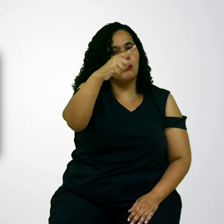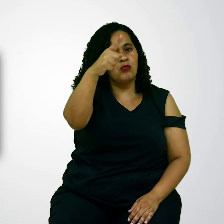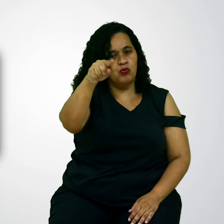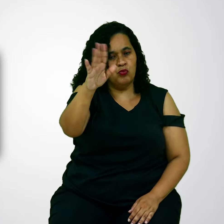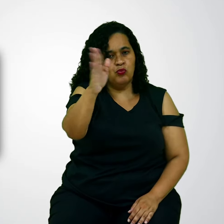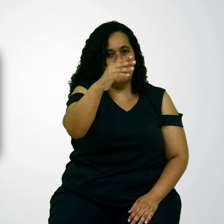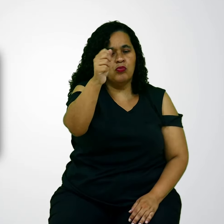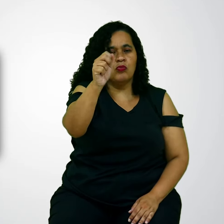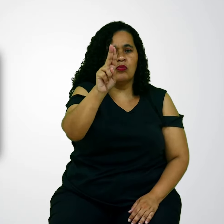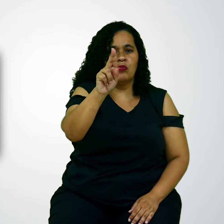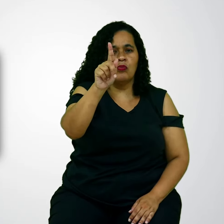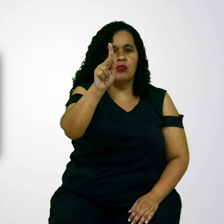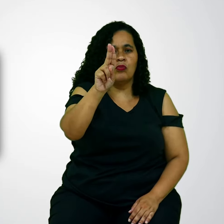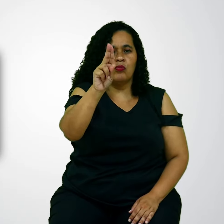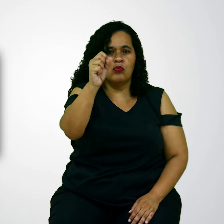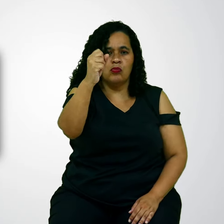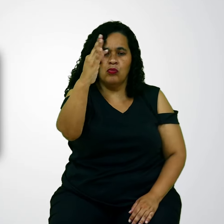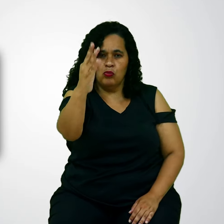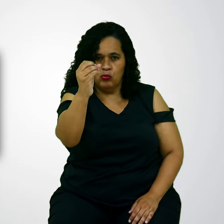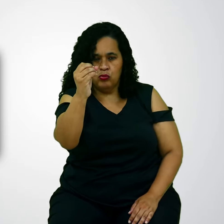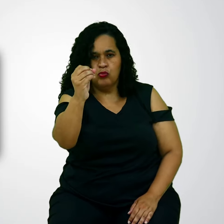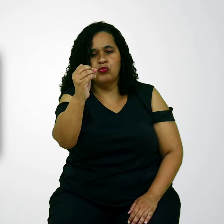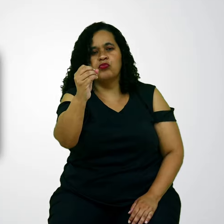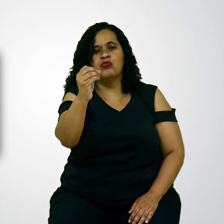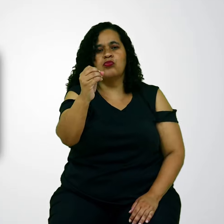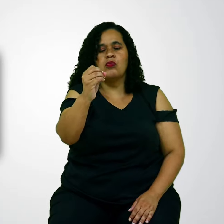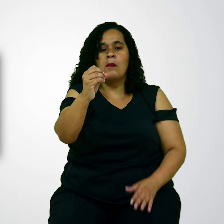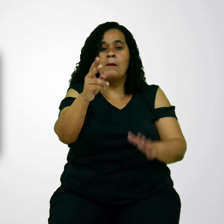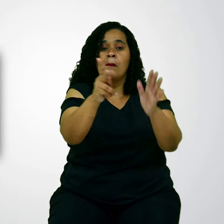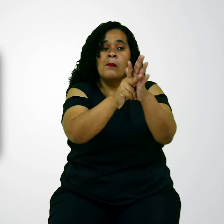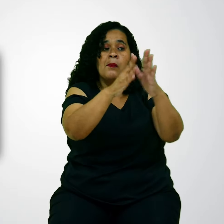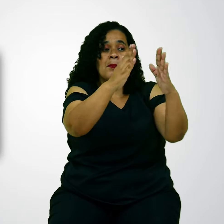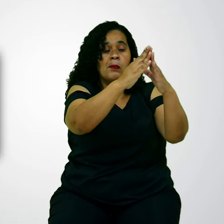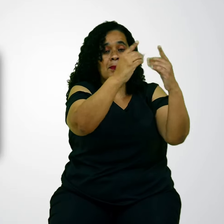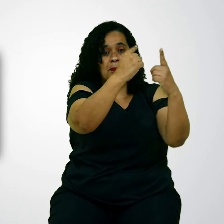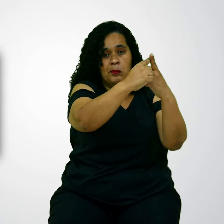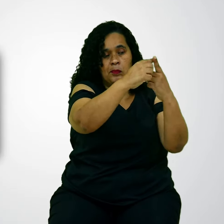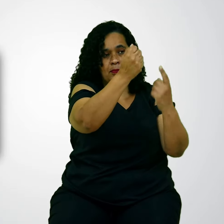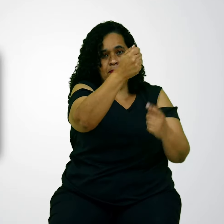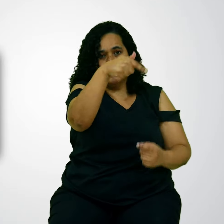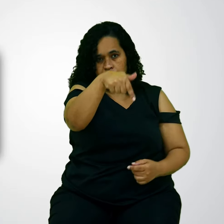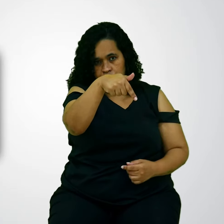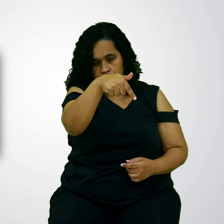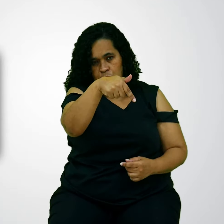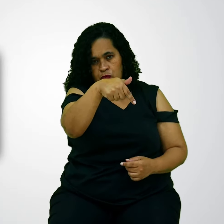Sétimo Dia, pede afastamento, e só abrindo agora um parênteses aqui,